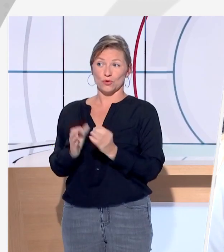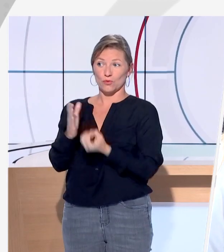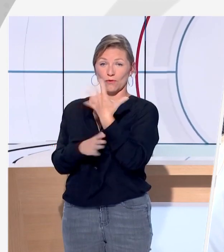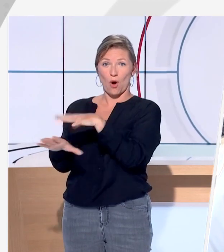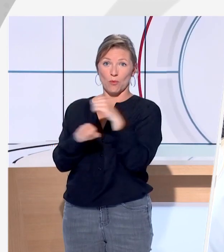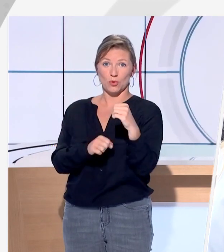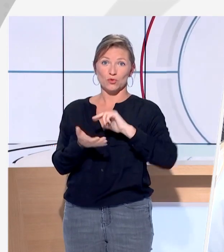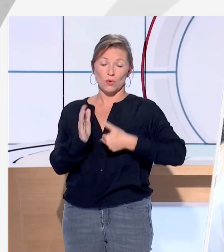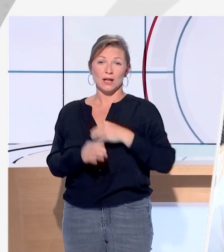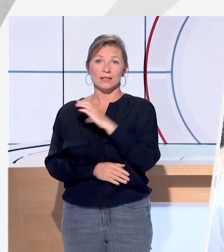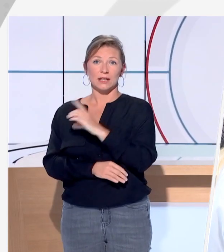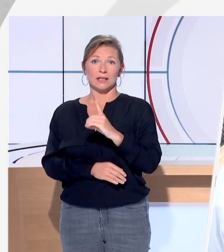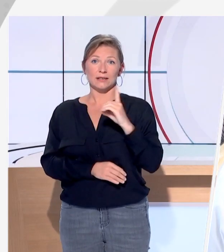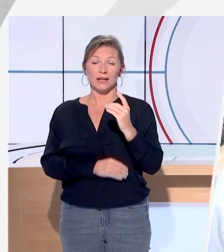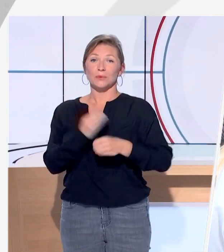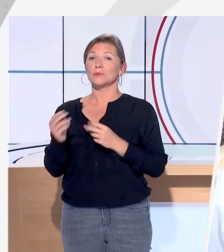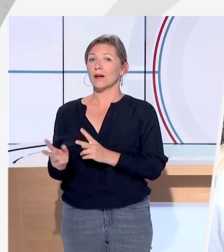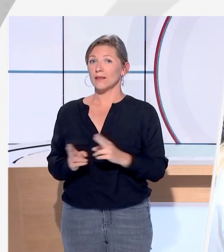en CDD ou en intérim.